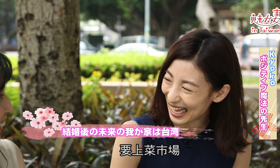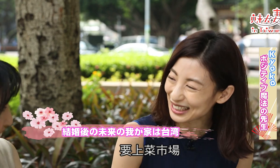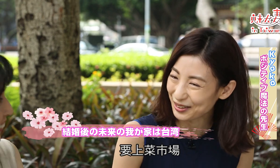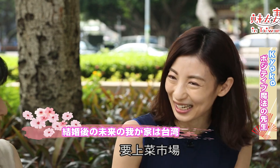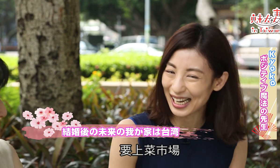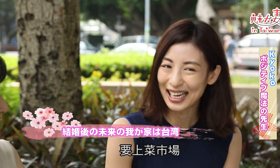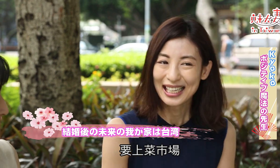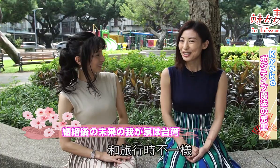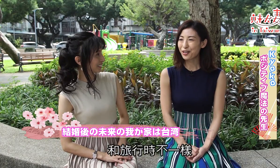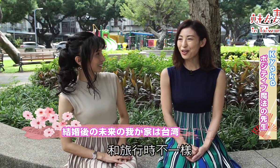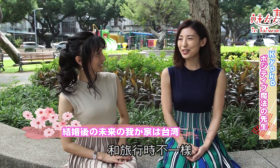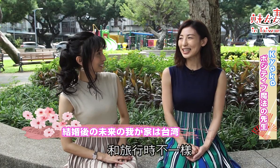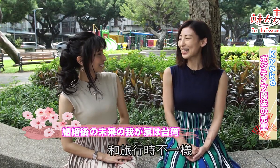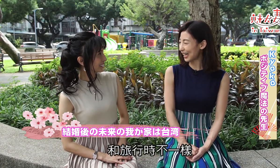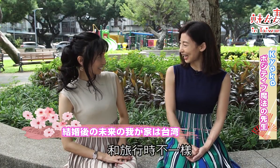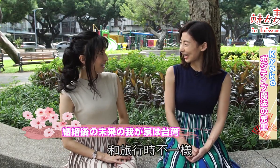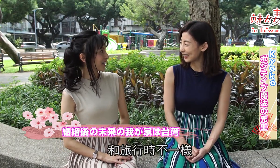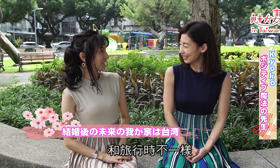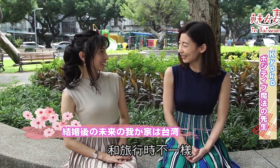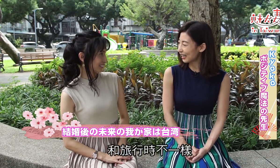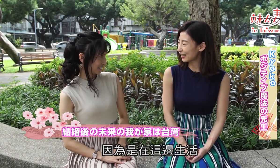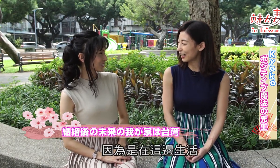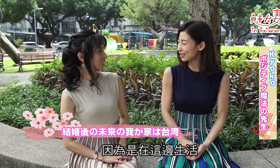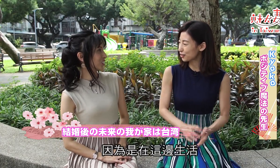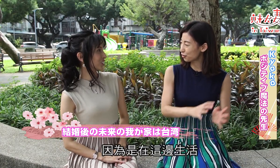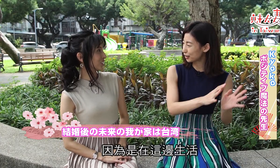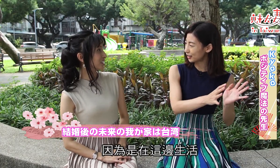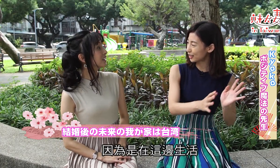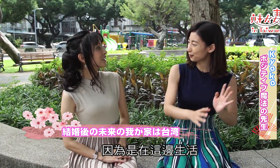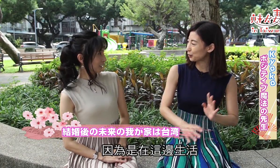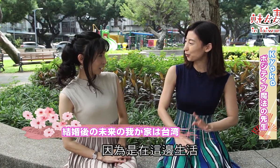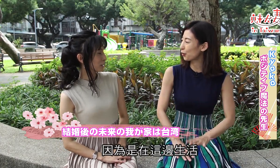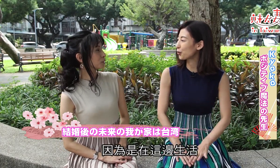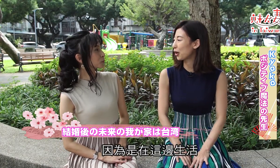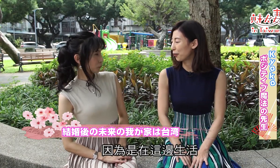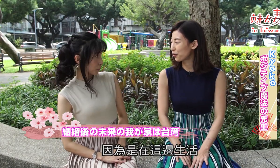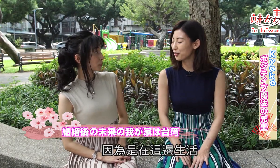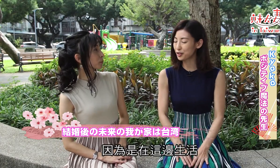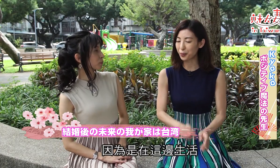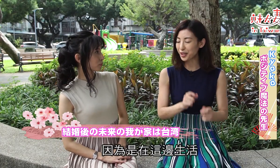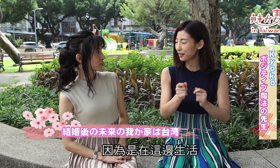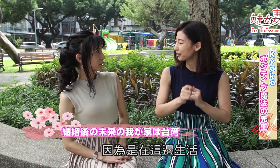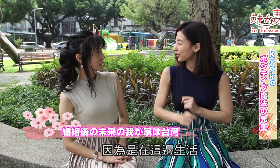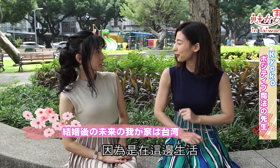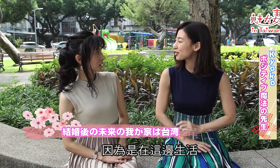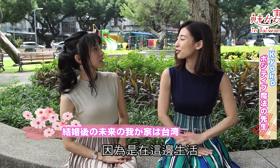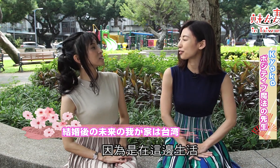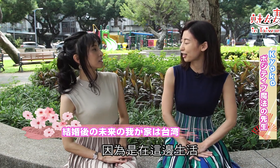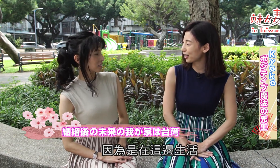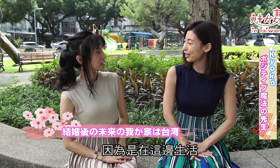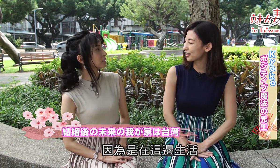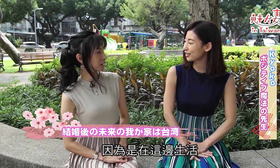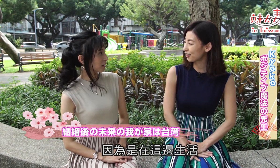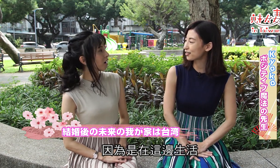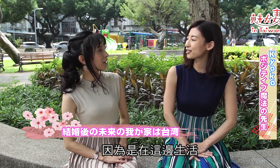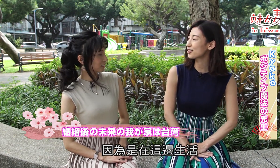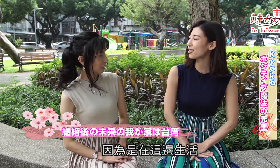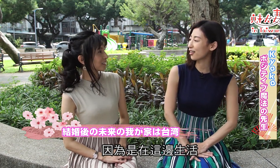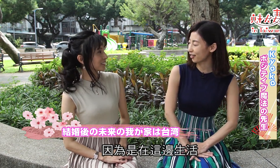そうそうそう、 本当に本当に 旅行だったら、ね、なかなか素通りしてしまうところとかもちょっと見たくなりますよね、はい、 生活ですからね、 生活ですからね、 はいはい、